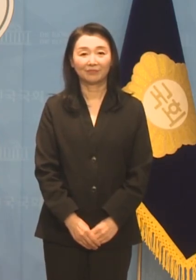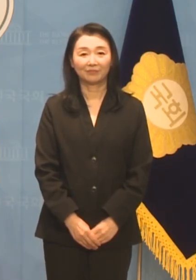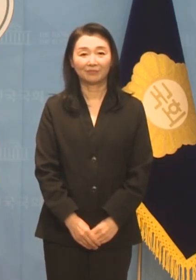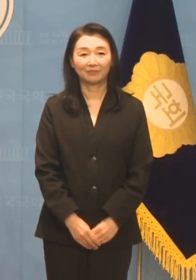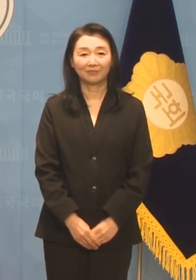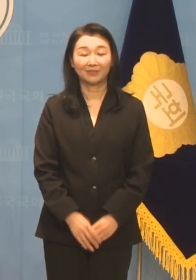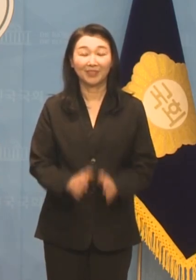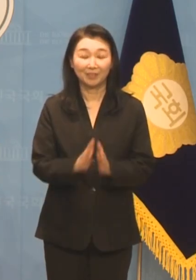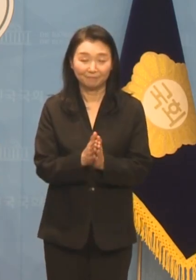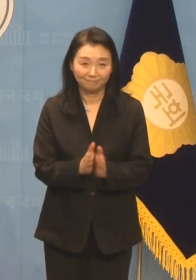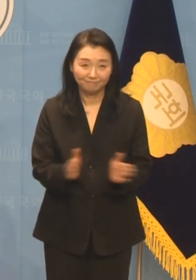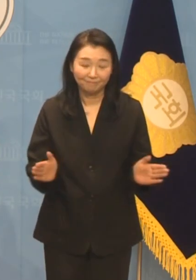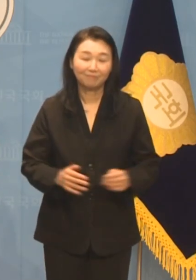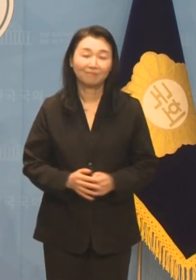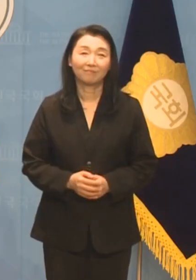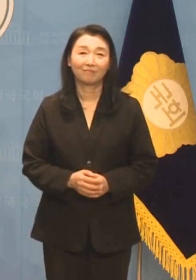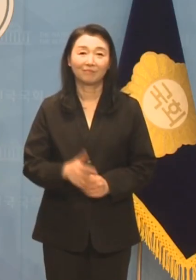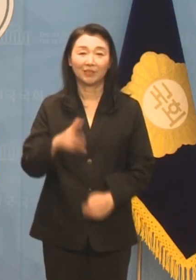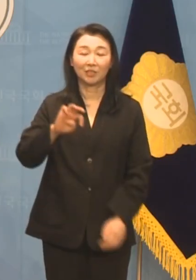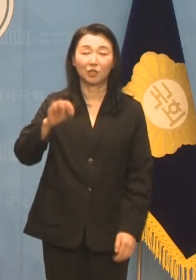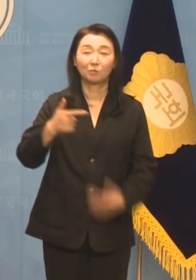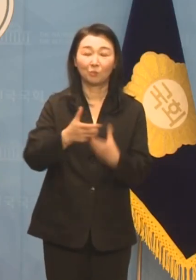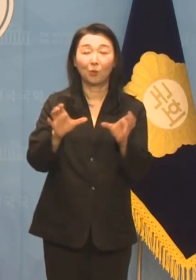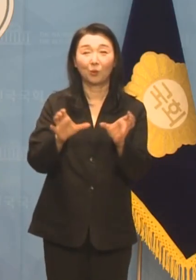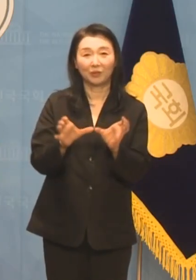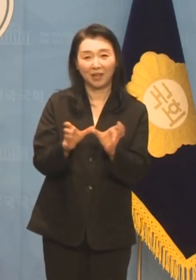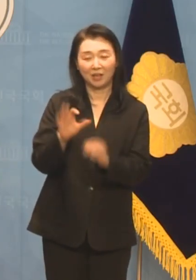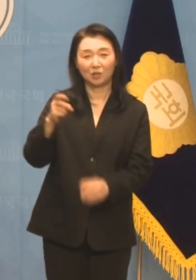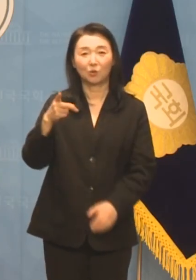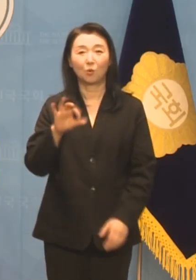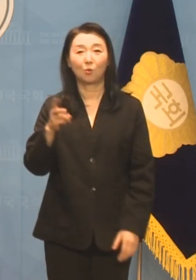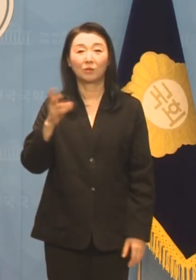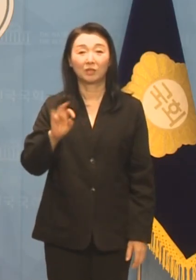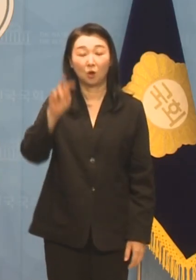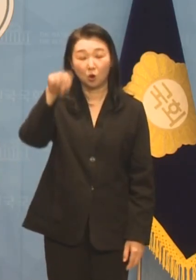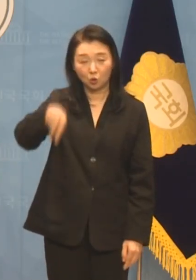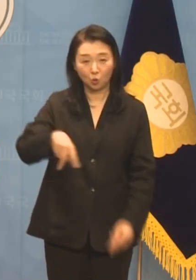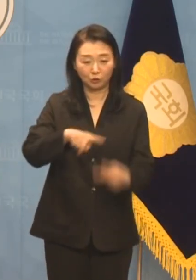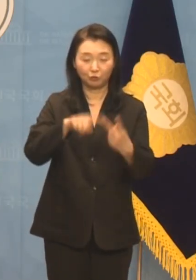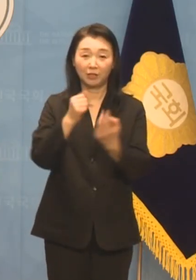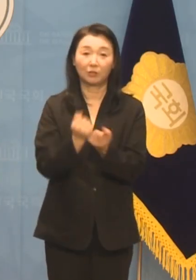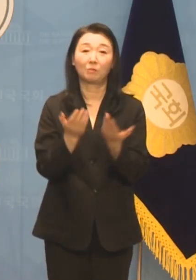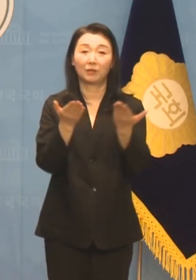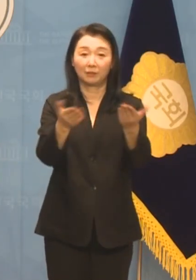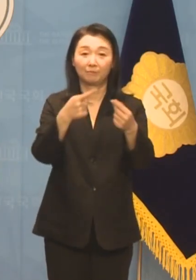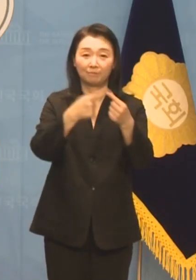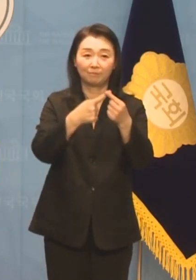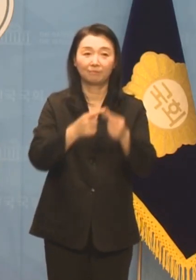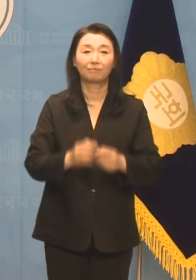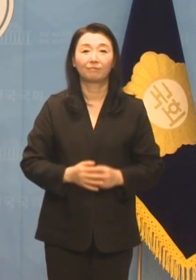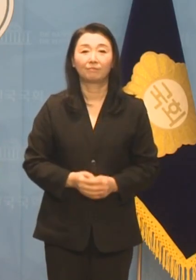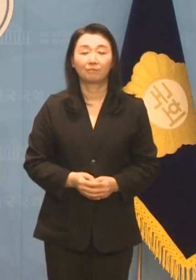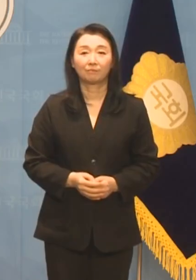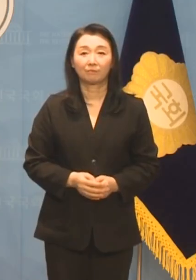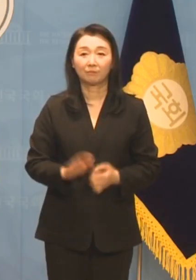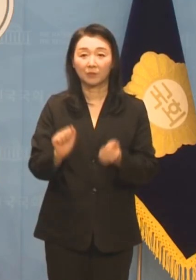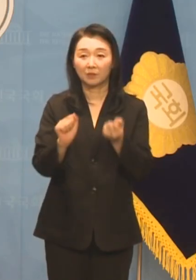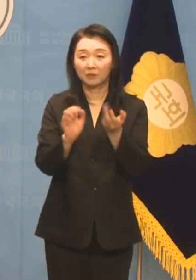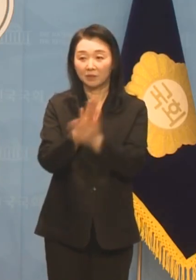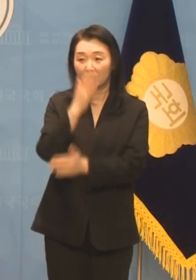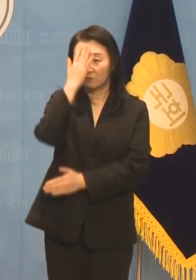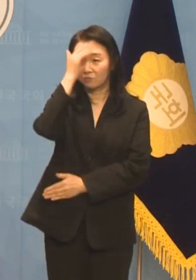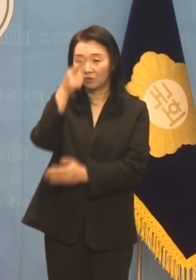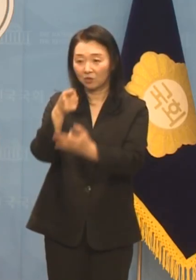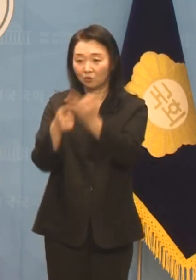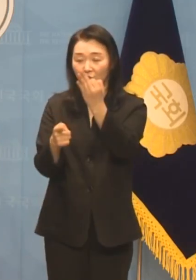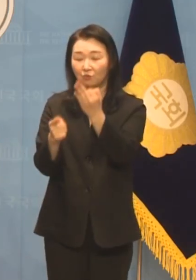예, 시작하겠습니다. 진보당 수석 대변인 홍성규입니다. 두 가지 말씀드리겠습니다. 첫 번째입니다. 내란숙의 윤석열의